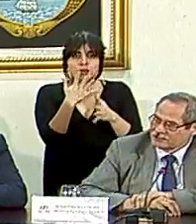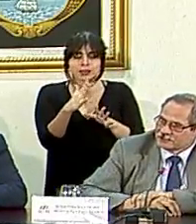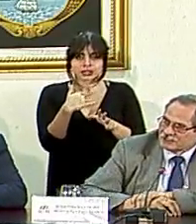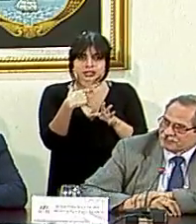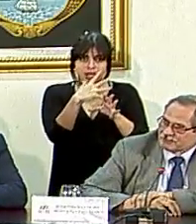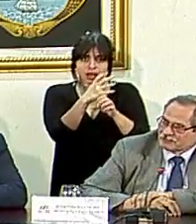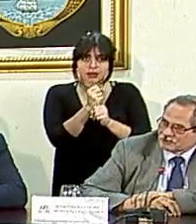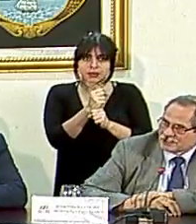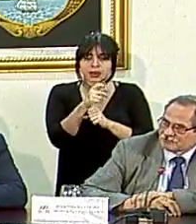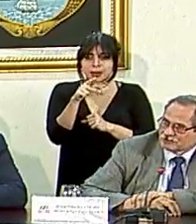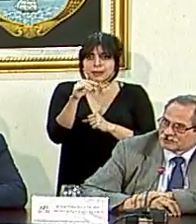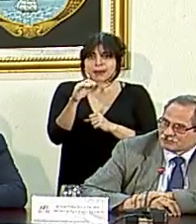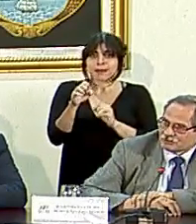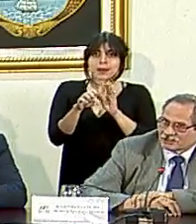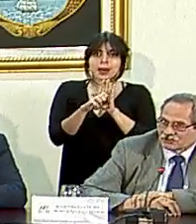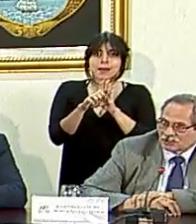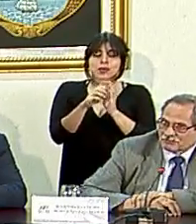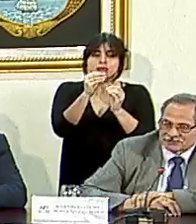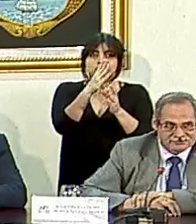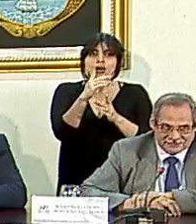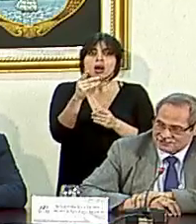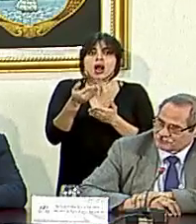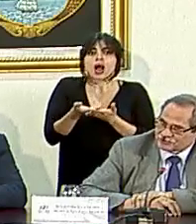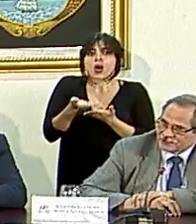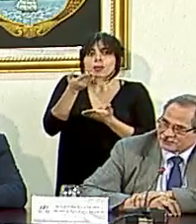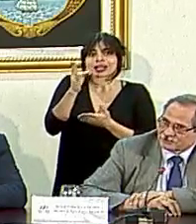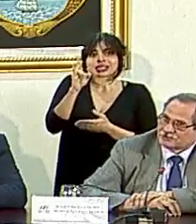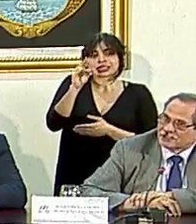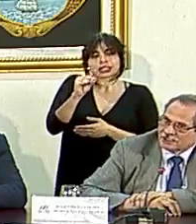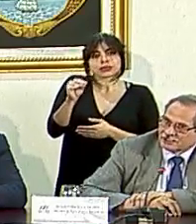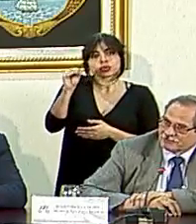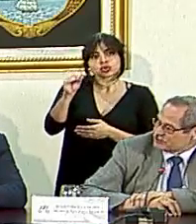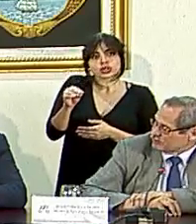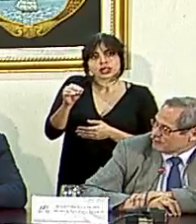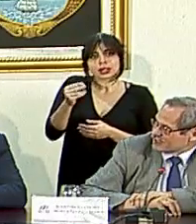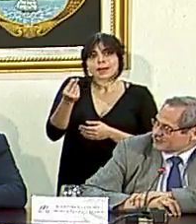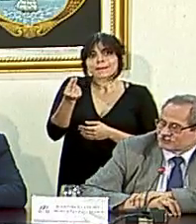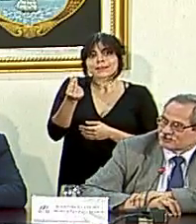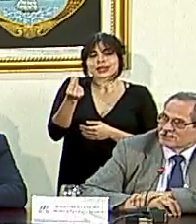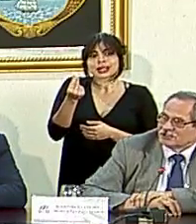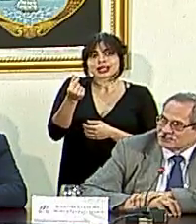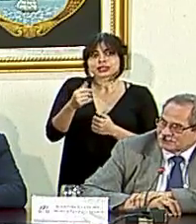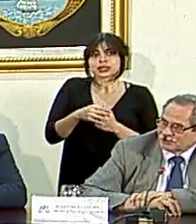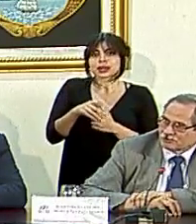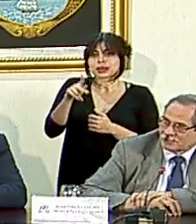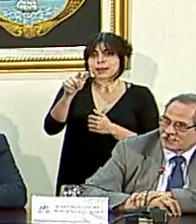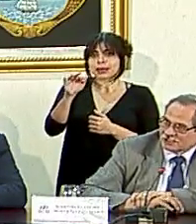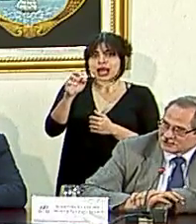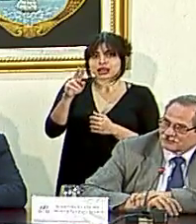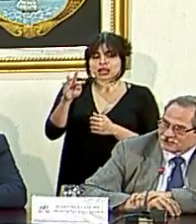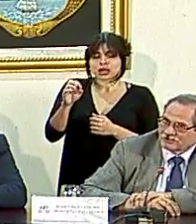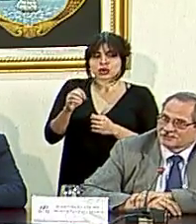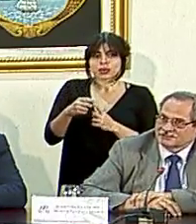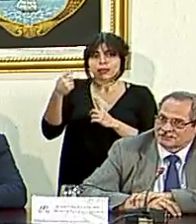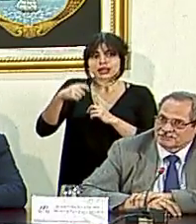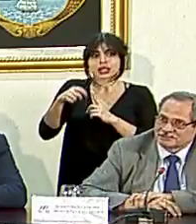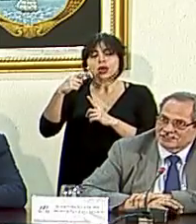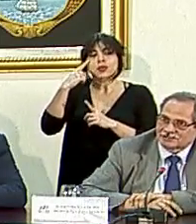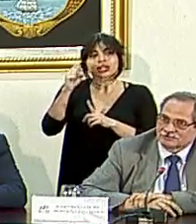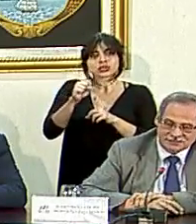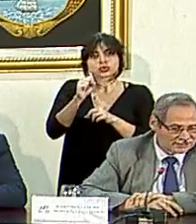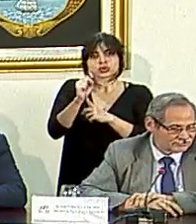tenemos del PIMA, por ejemplo, nos reporta un aumento del 7% en el precio del plátano debido a la situación que se